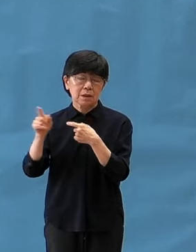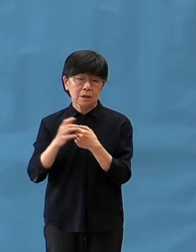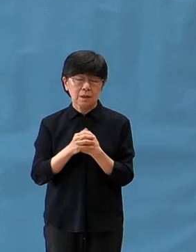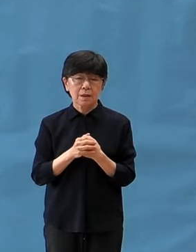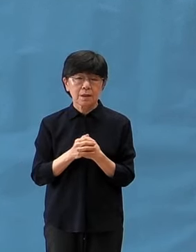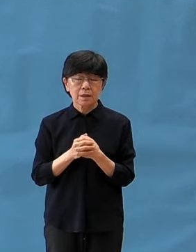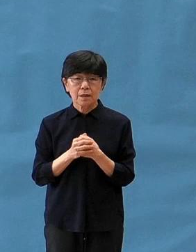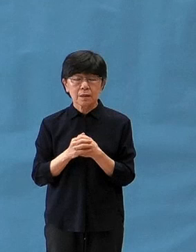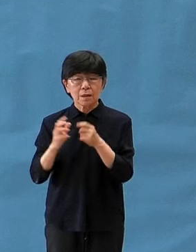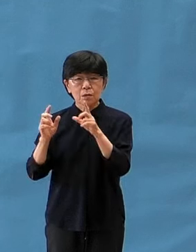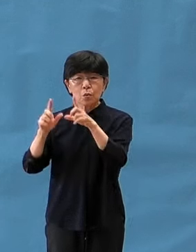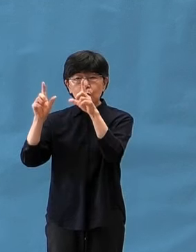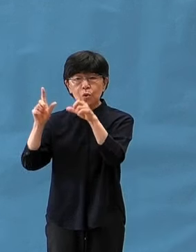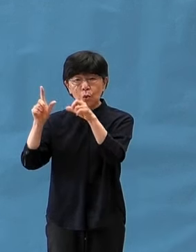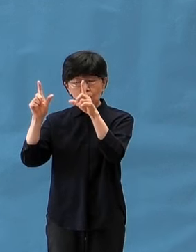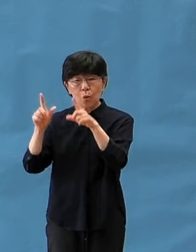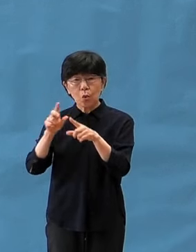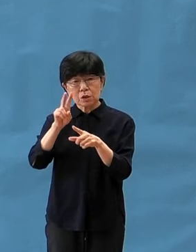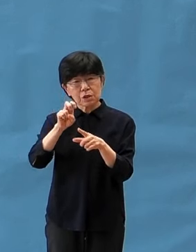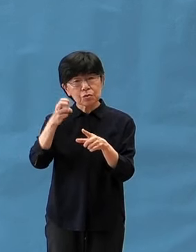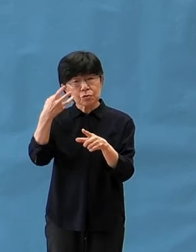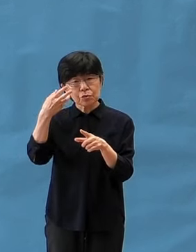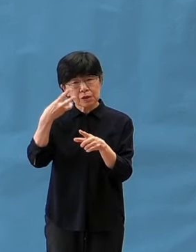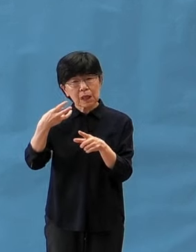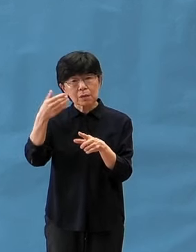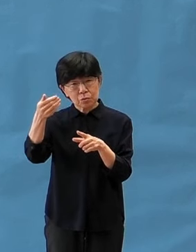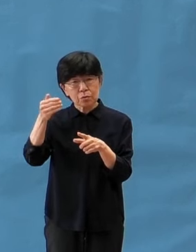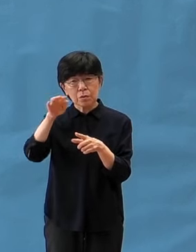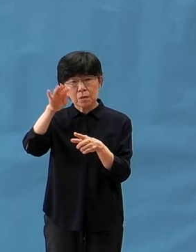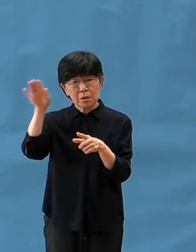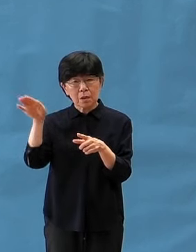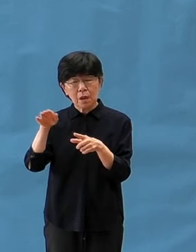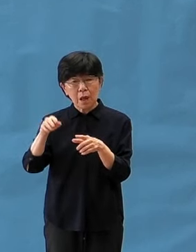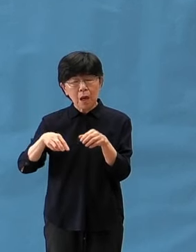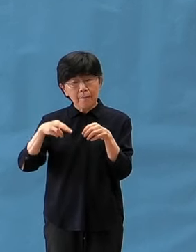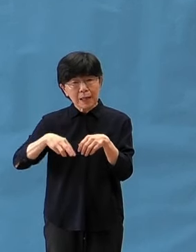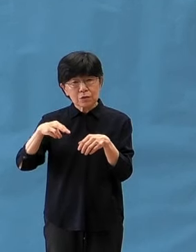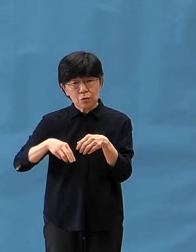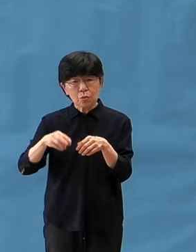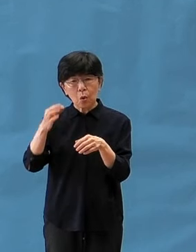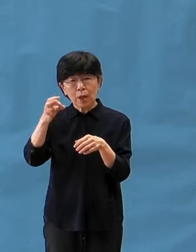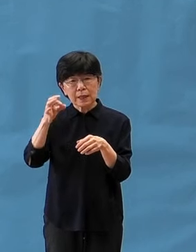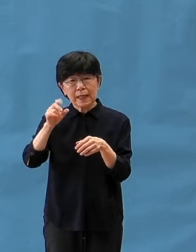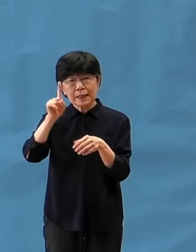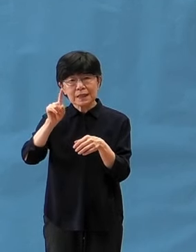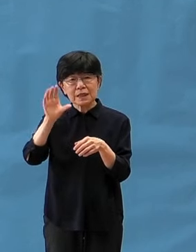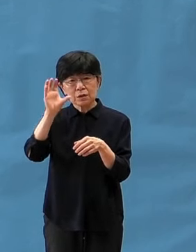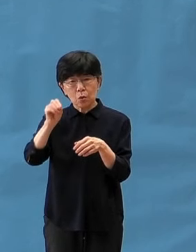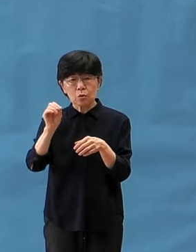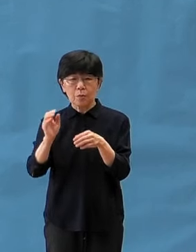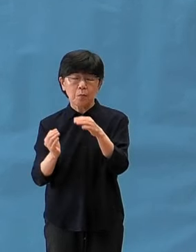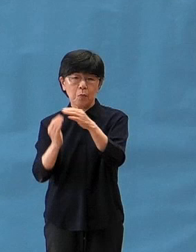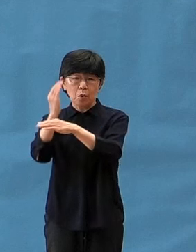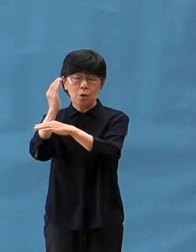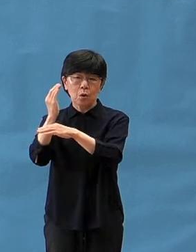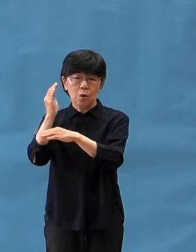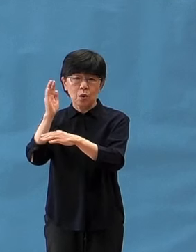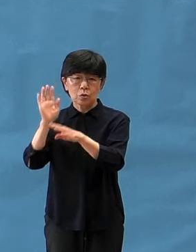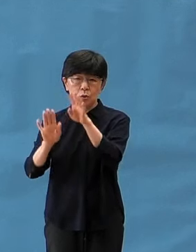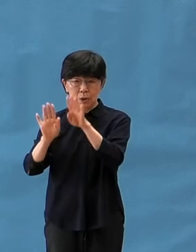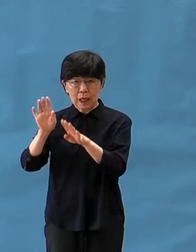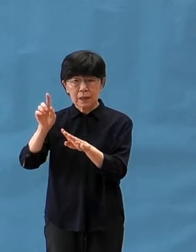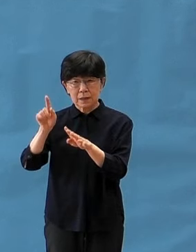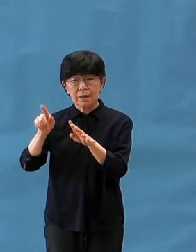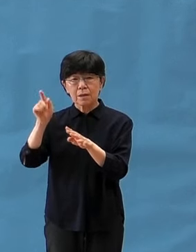の今のそのね、23区のそのマンション価格が1億円を優に超えるような状況になってるっていうのは、まあ、超過密